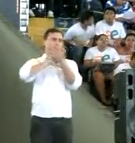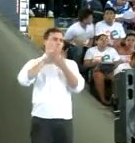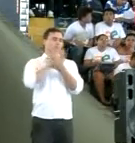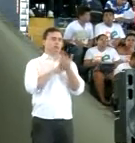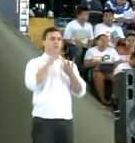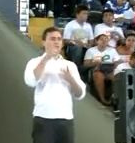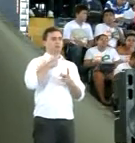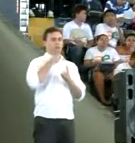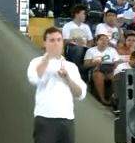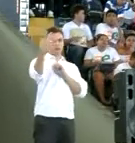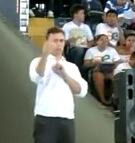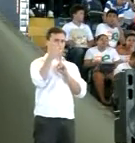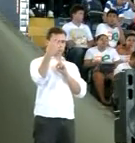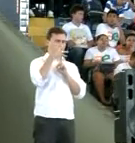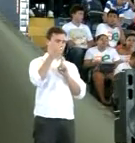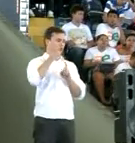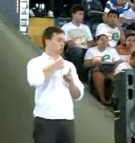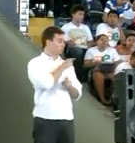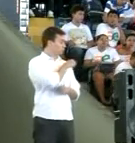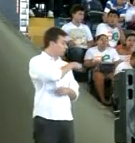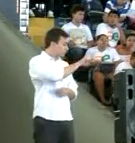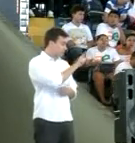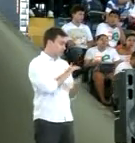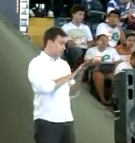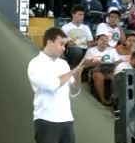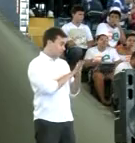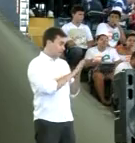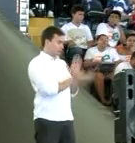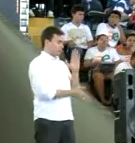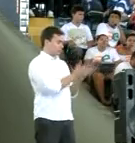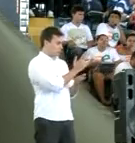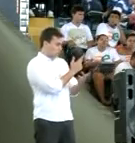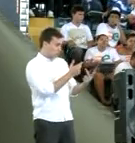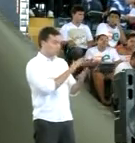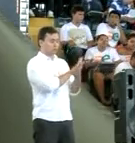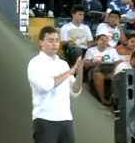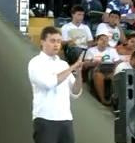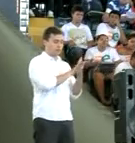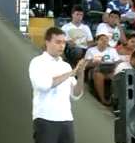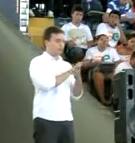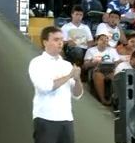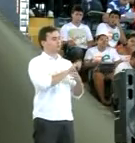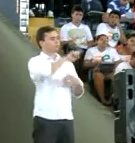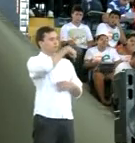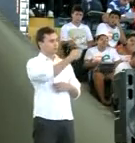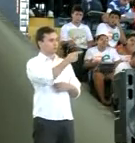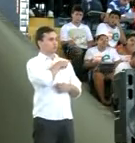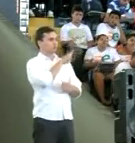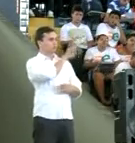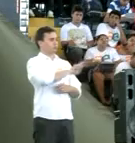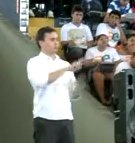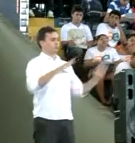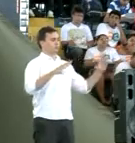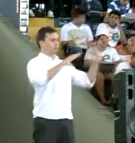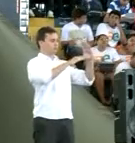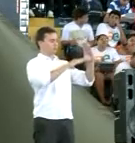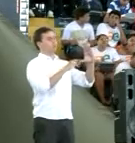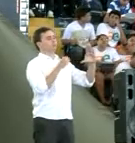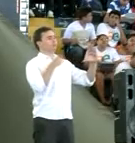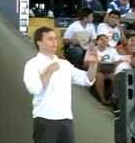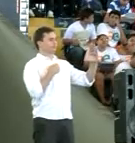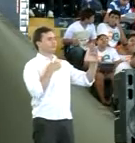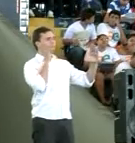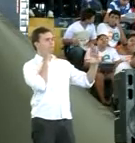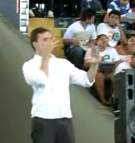psicológica. Vestibular da UES, Universidade Estadual do Ceará, acontecendo. Nesse momento, eu decidi fazer